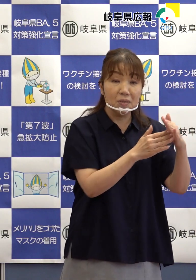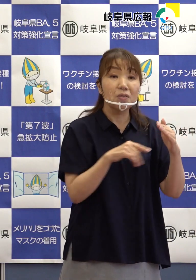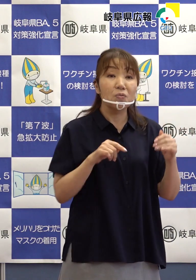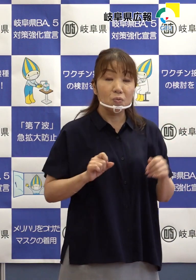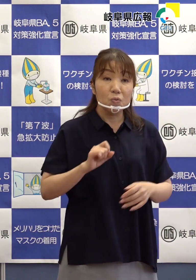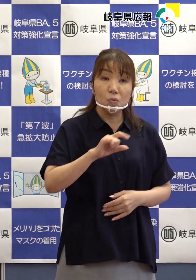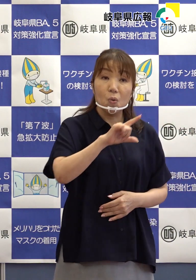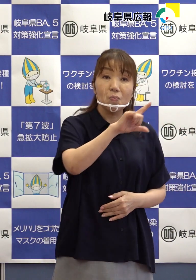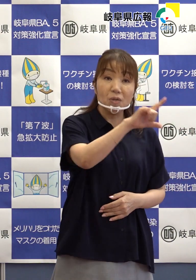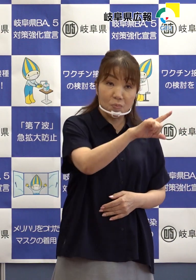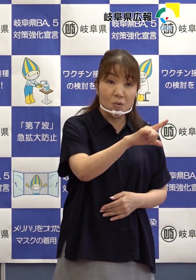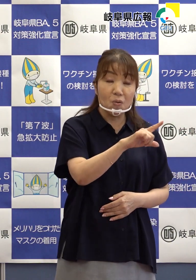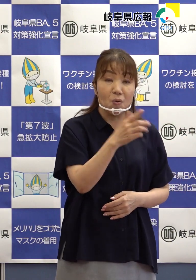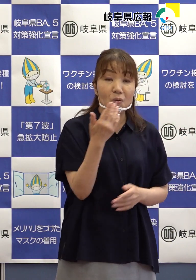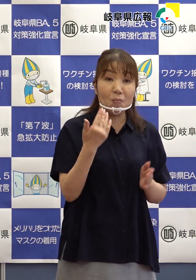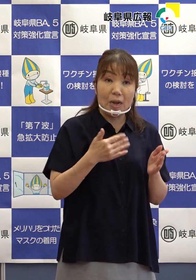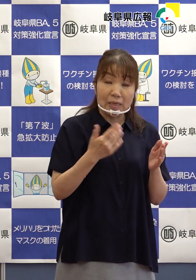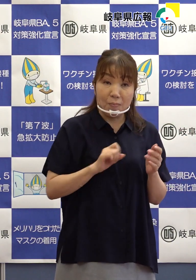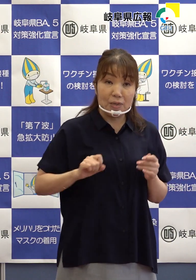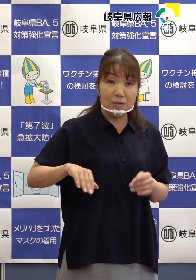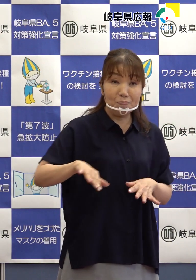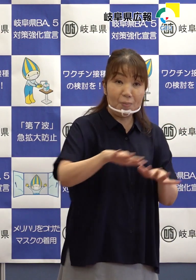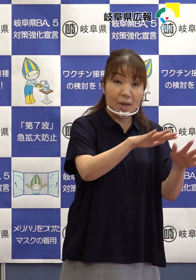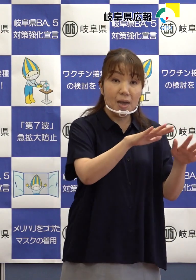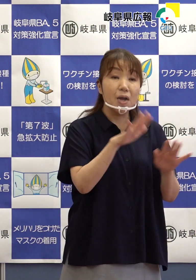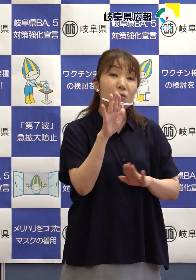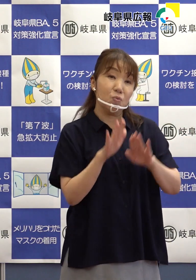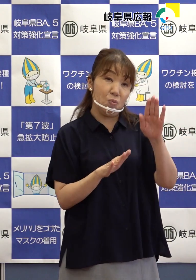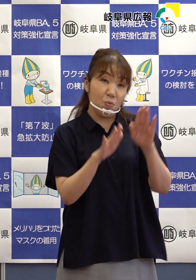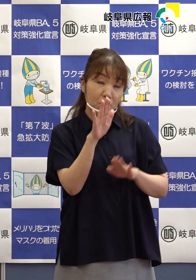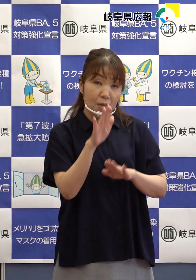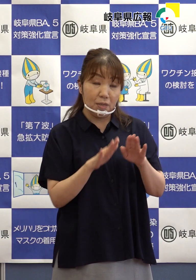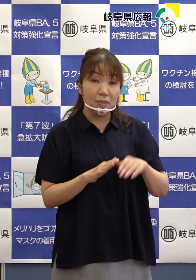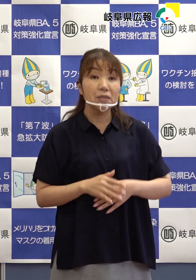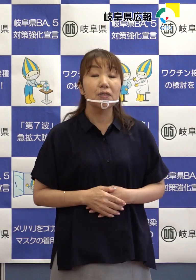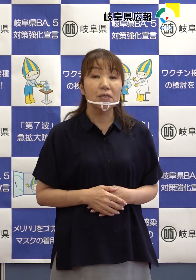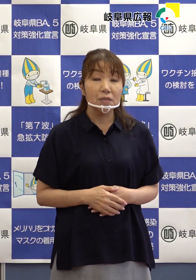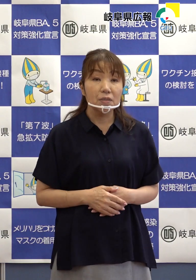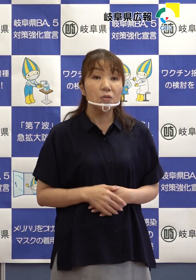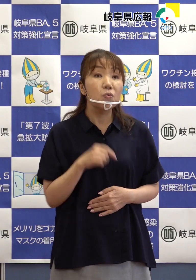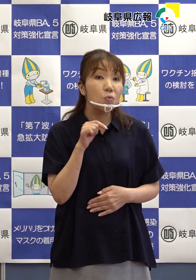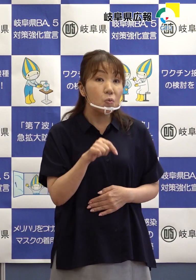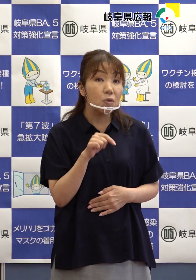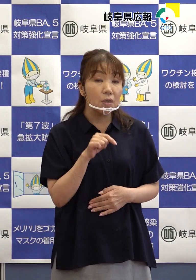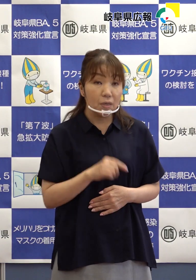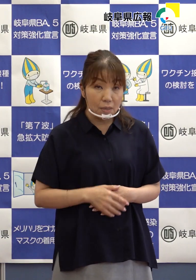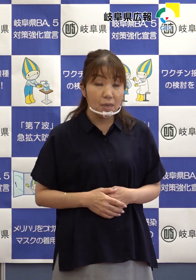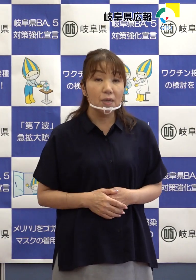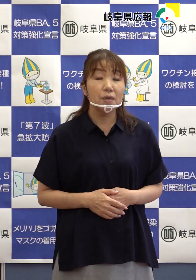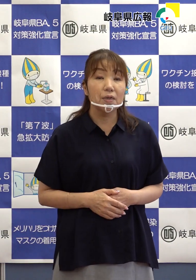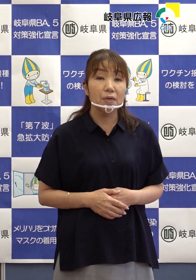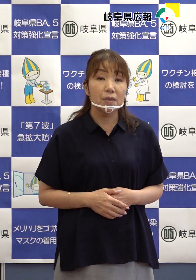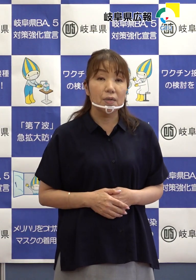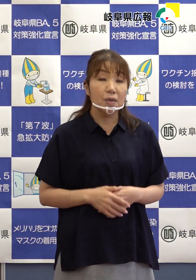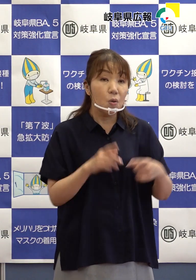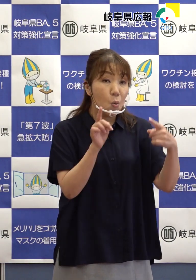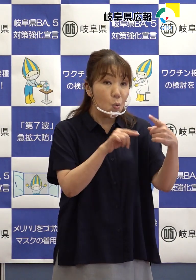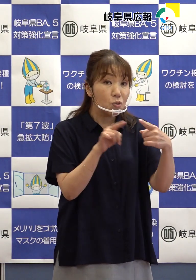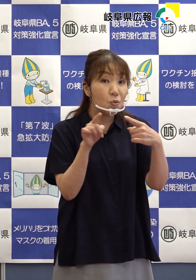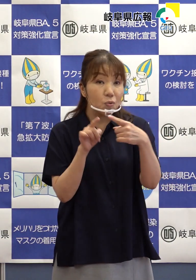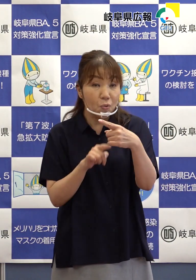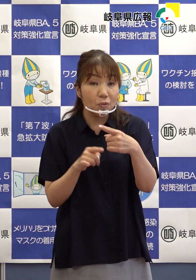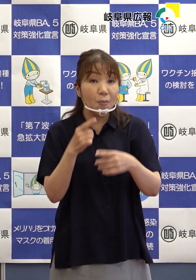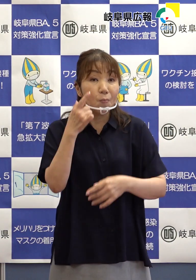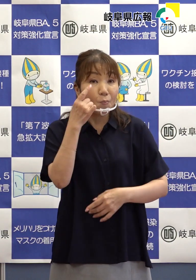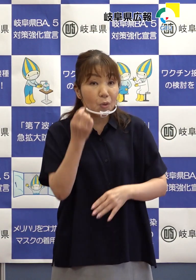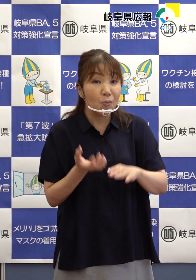ですねに給与なを増しているというのが現状でありますしそういうなかであの失礼してもいざという時